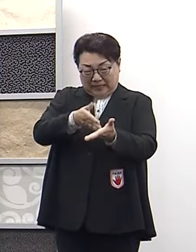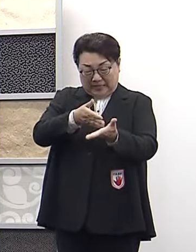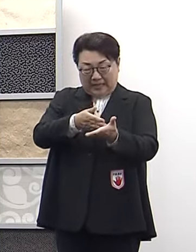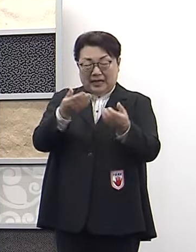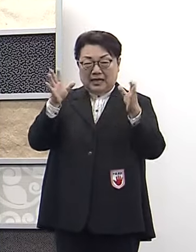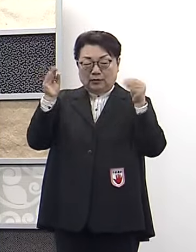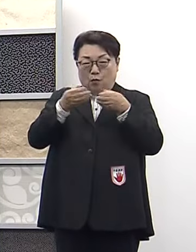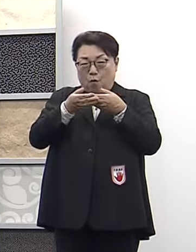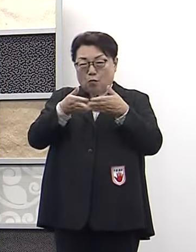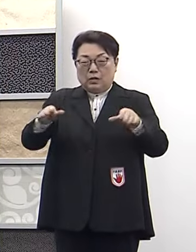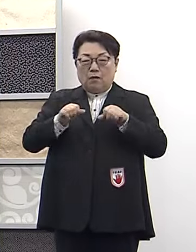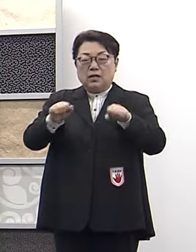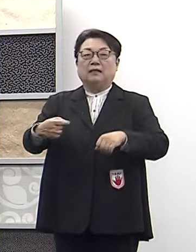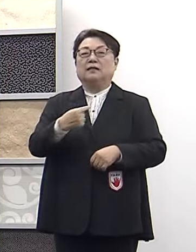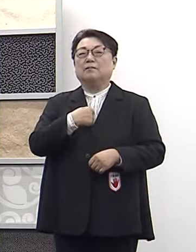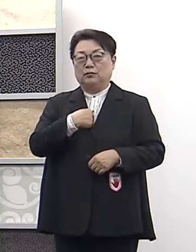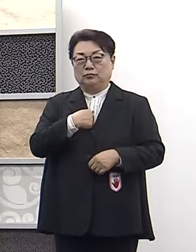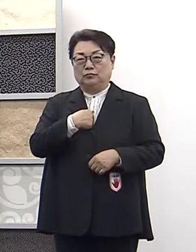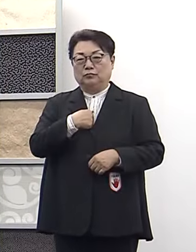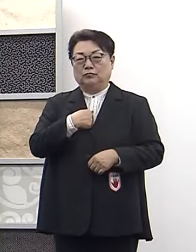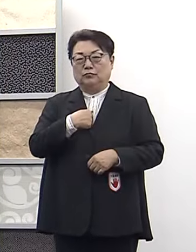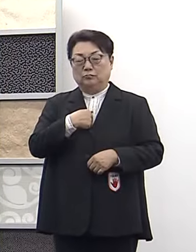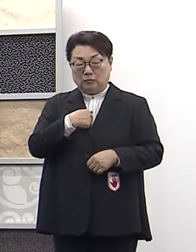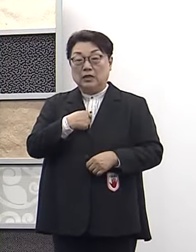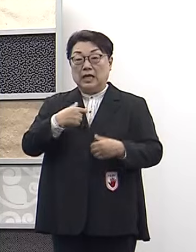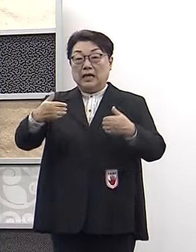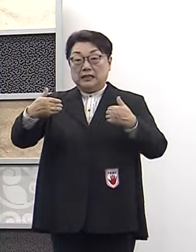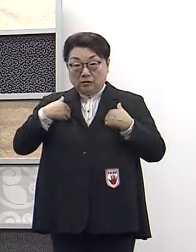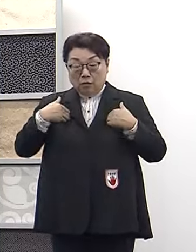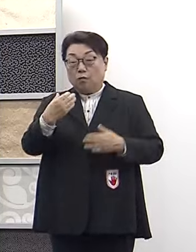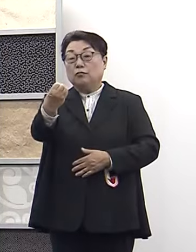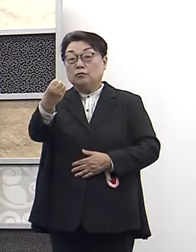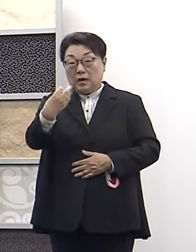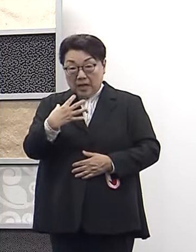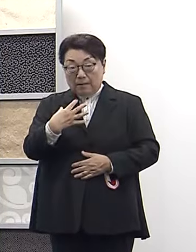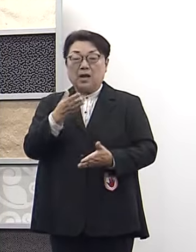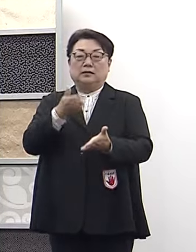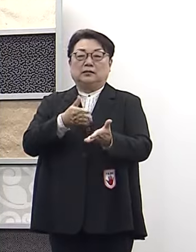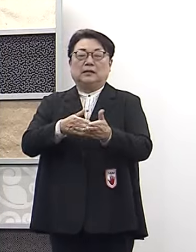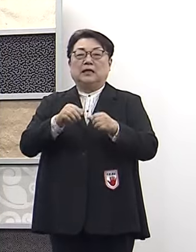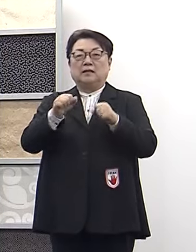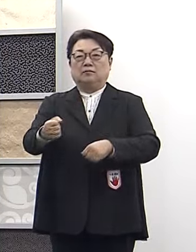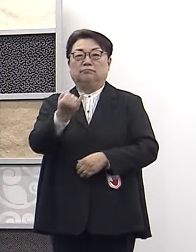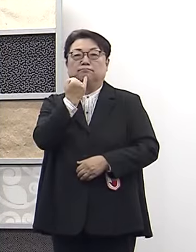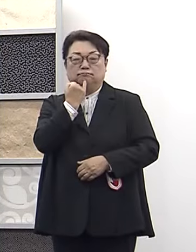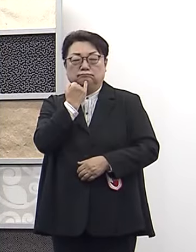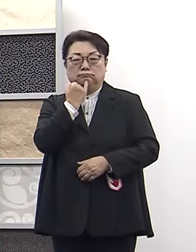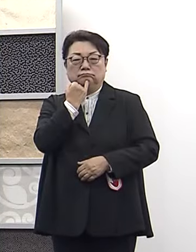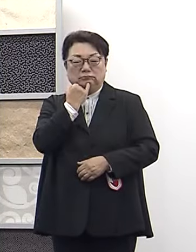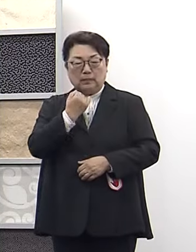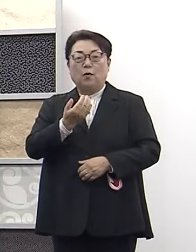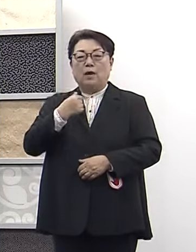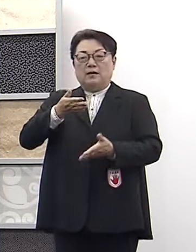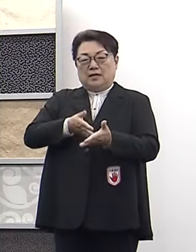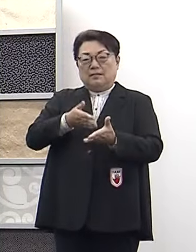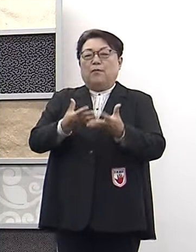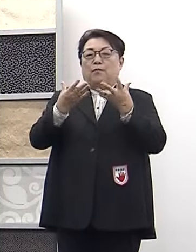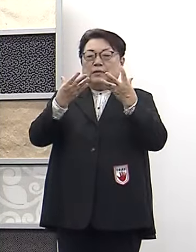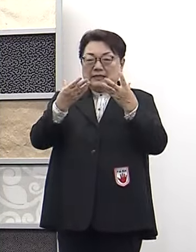開をしておりますので、まあ、求められればお話は当然いたしますけれども、まあ、私としてはこの話はですね、もうすでに説明をし尽くした